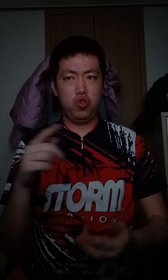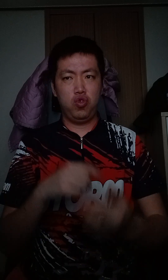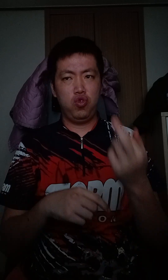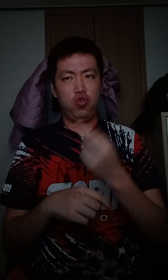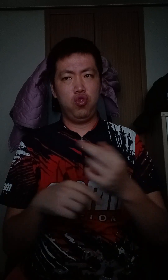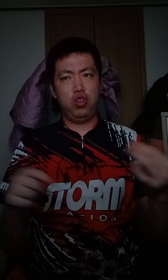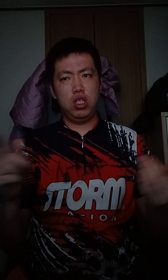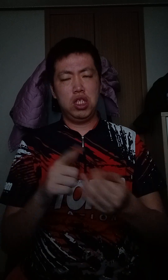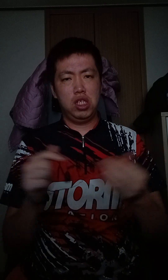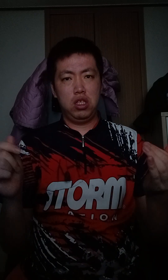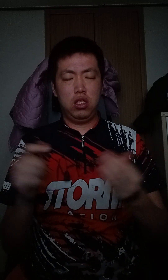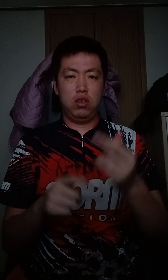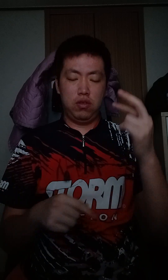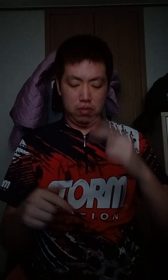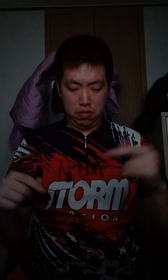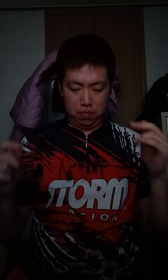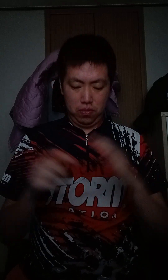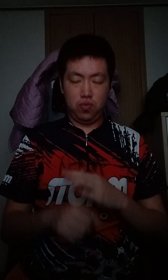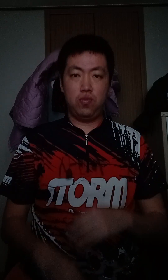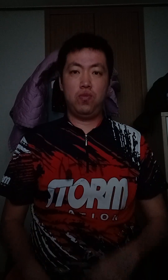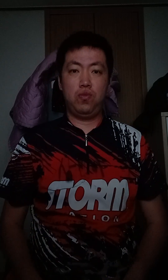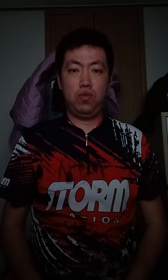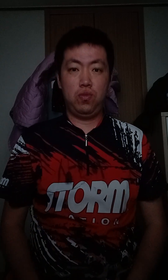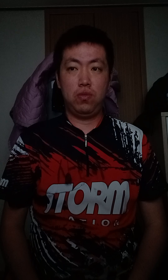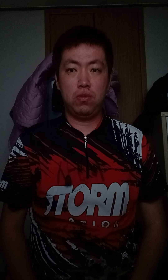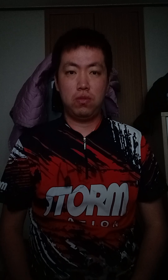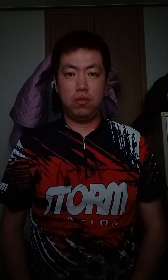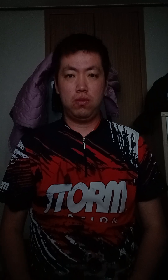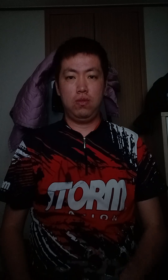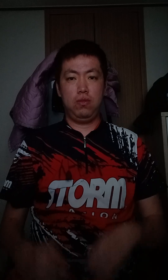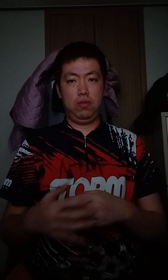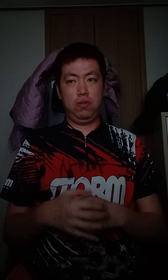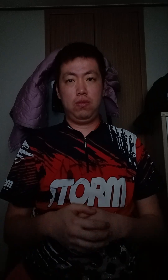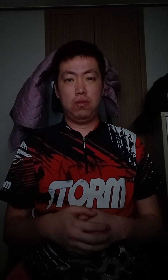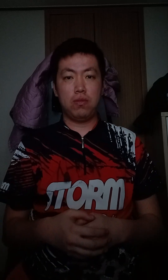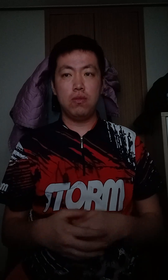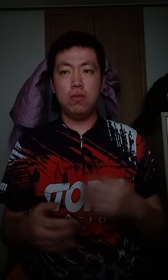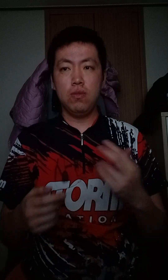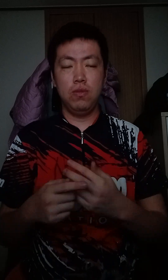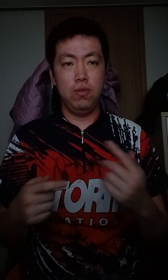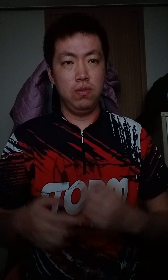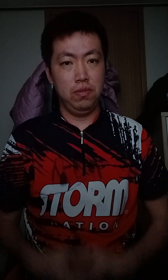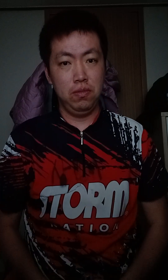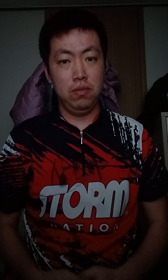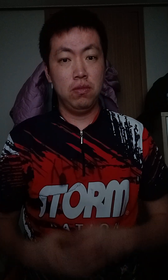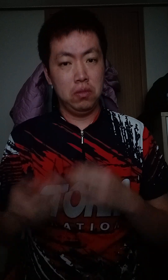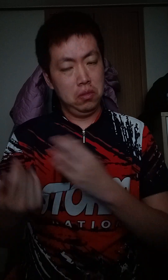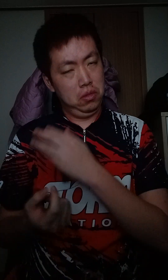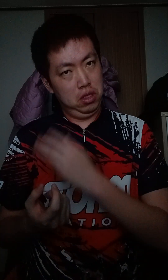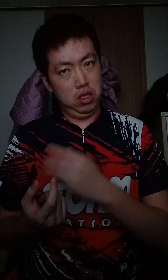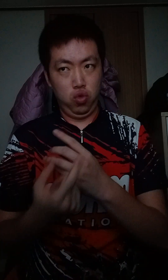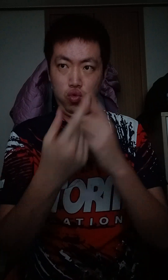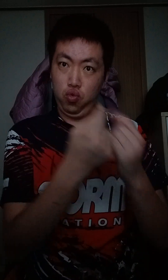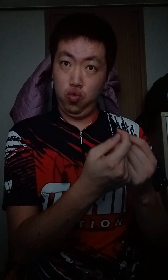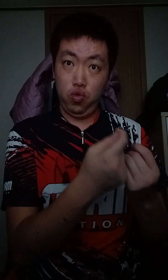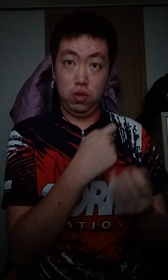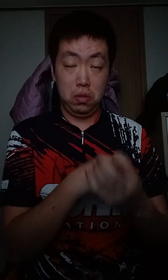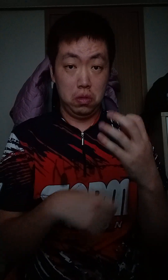더 큰 인명피해로 이어질 뻔했습니다. 근데 안전운전을 제대로 했는지 차량 속도하고 이제 이런 걸 갖다